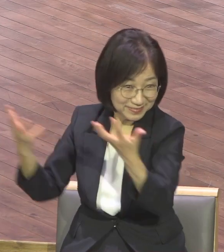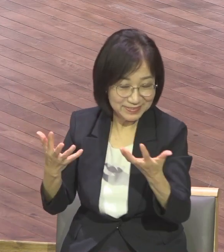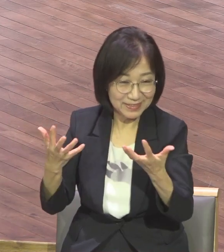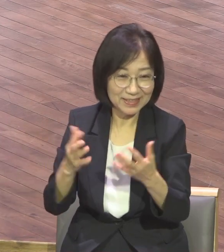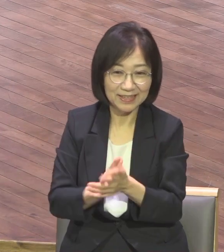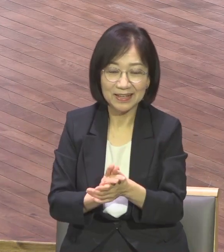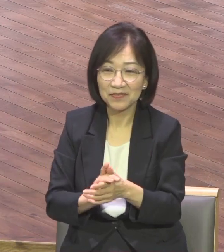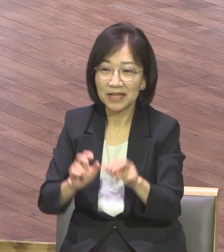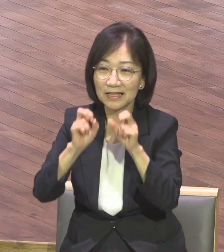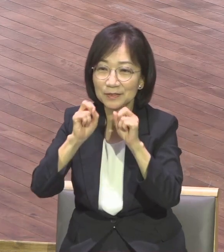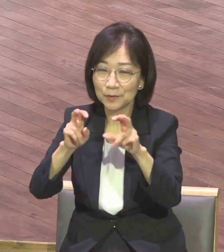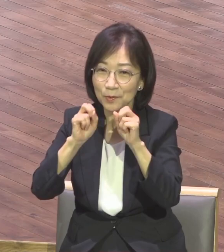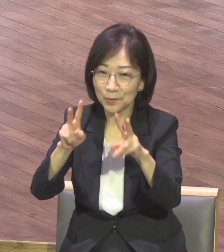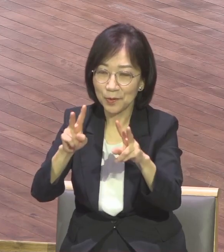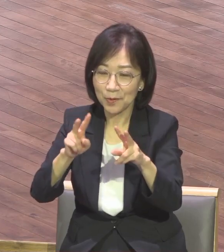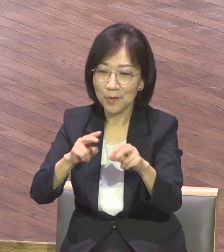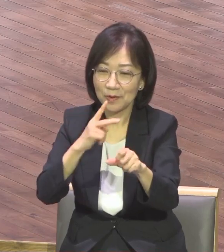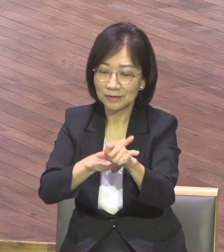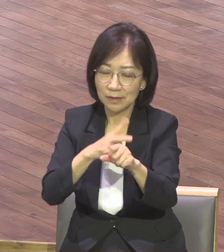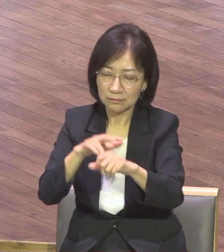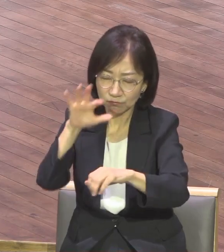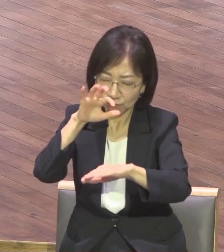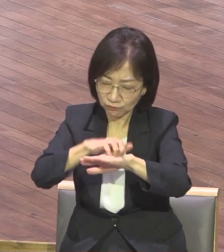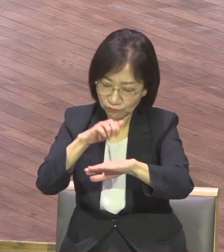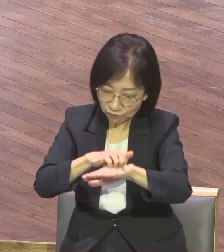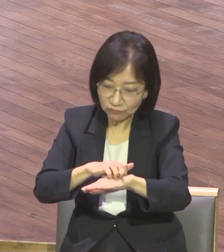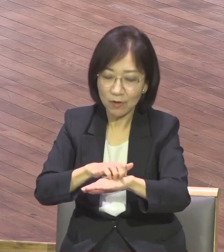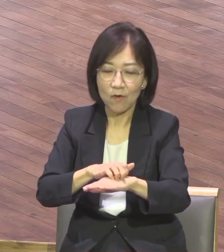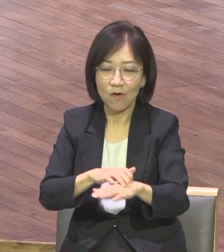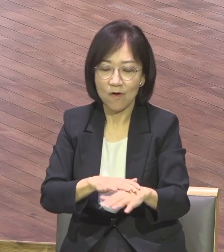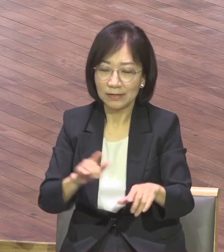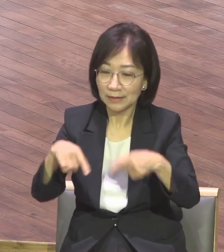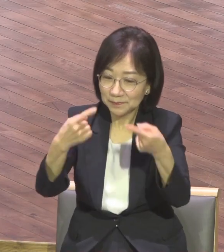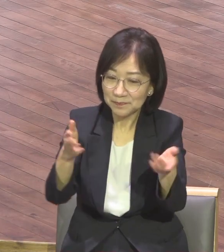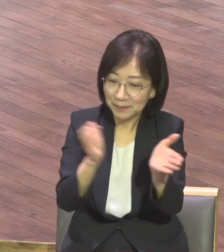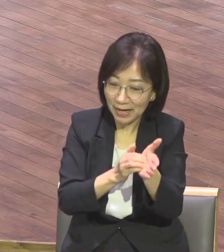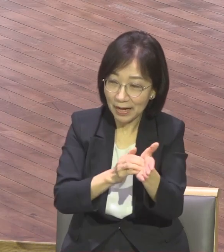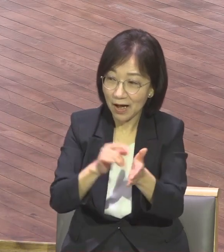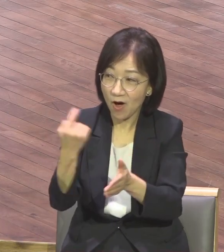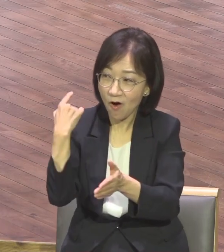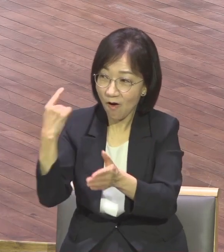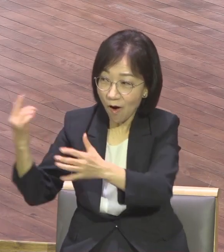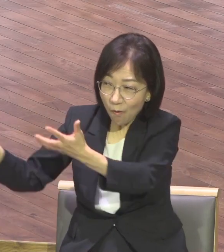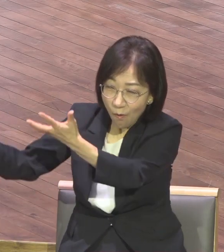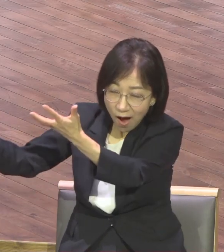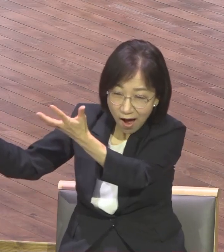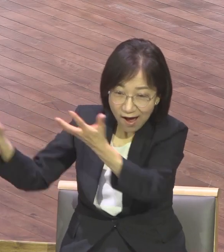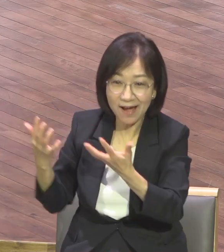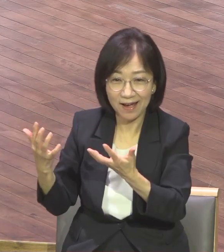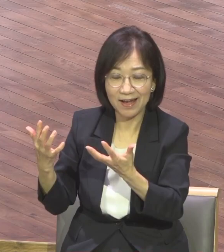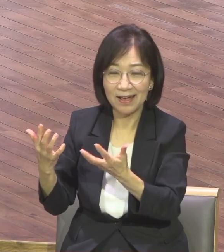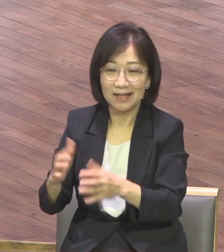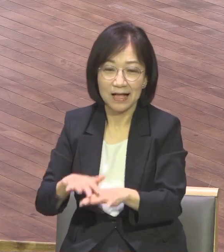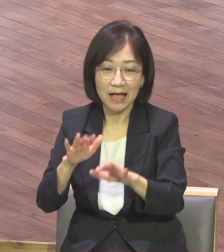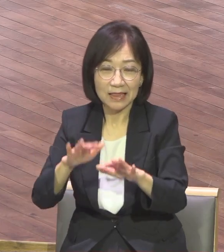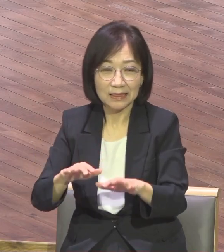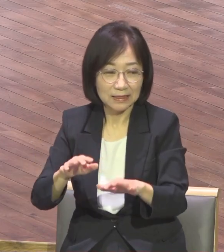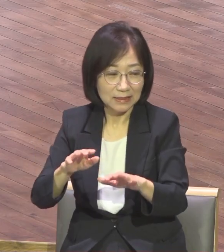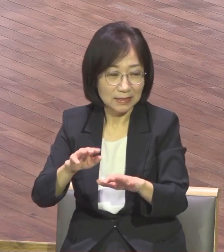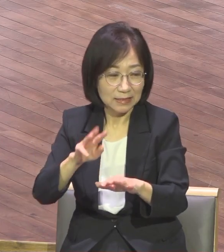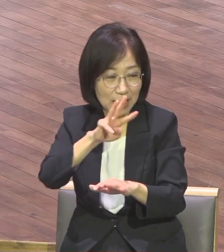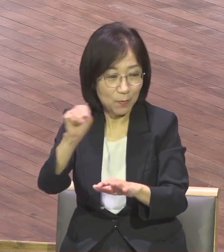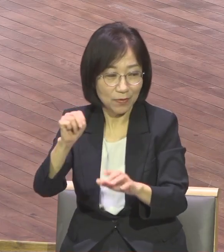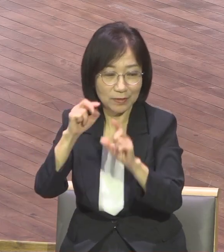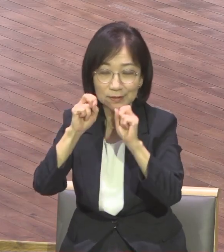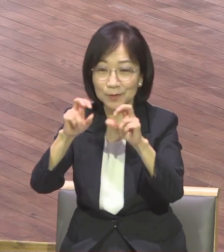합숙을 다 받으시고 선교대회 참석하시고 어제부터 오셔서 우리 예원 선교대회 참석하고